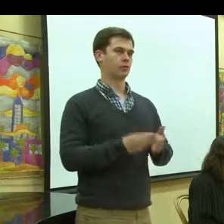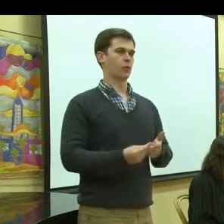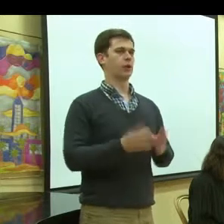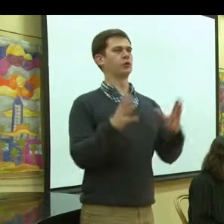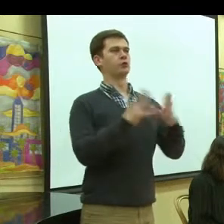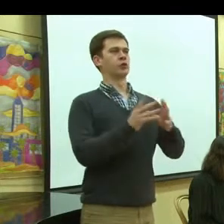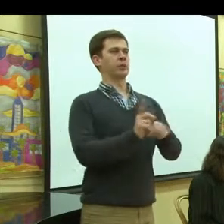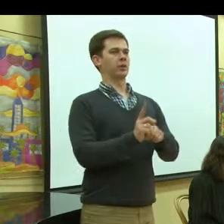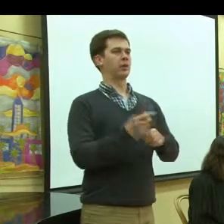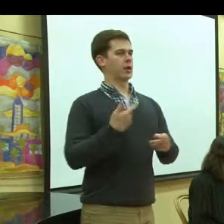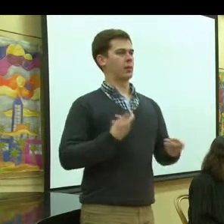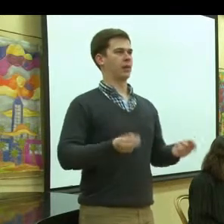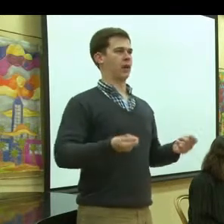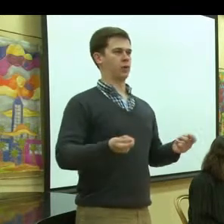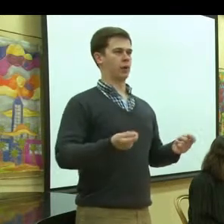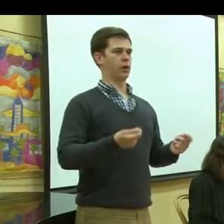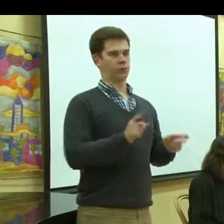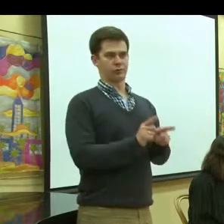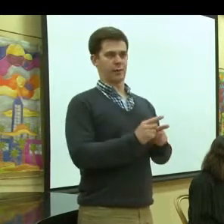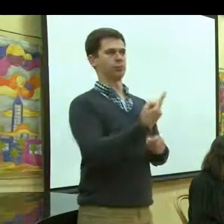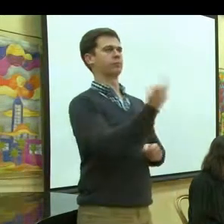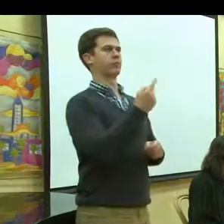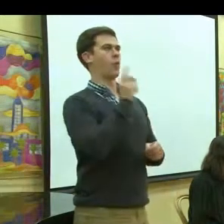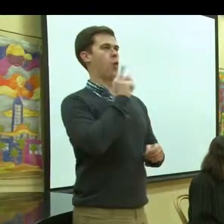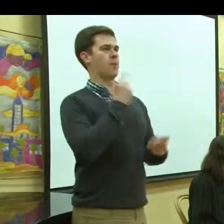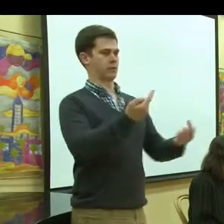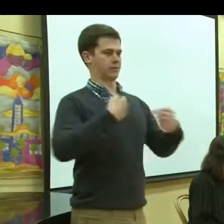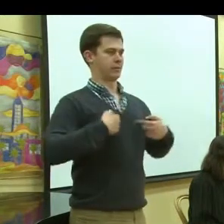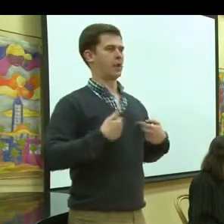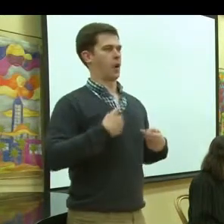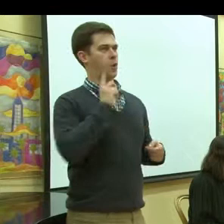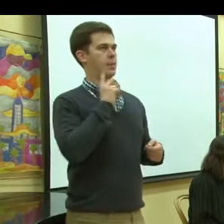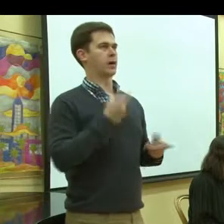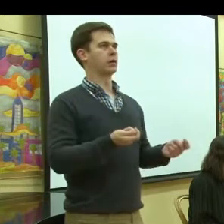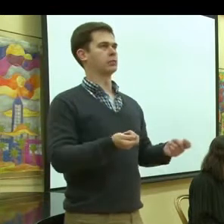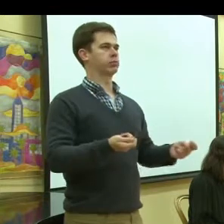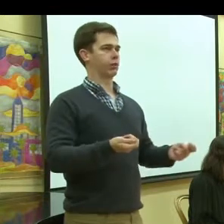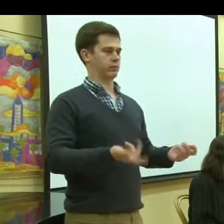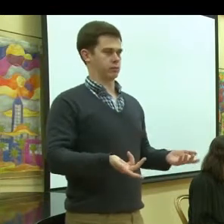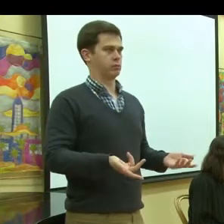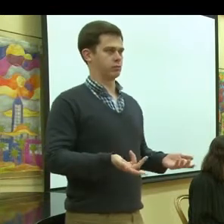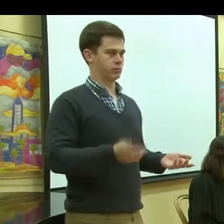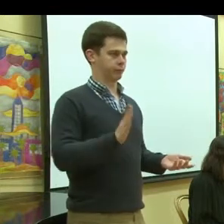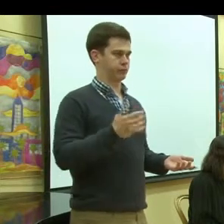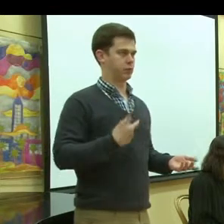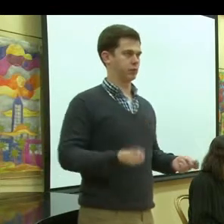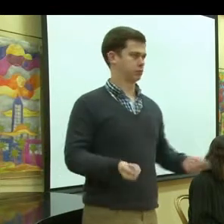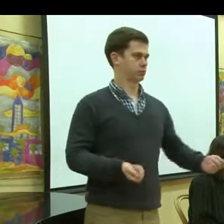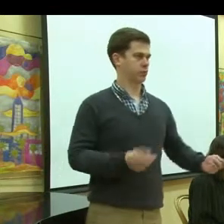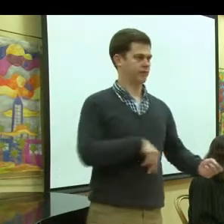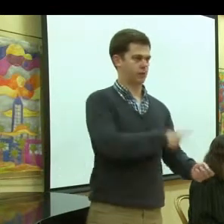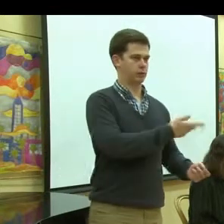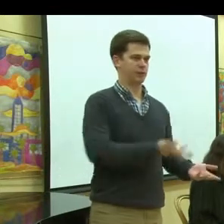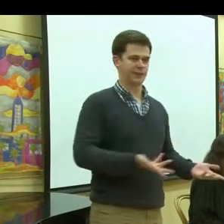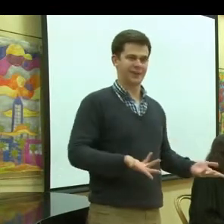te 10 minut dyrygować, tak? I wydawać polecenia. Por eso, no sé si contesta tu pregunta, pero... Nie wiem, czy